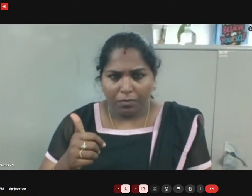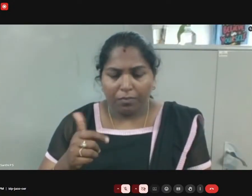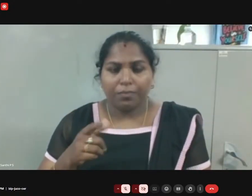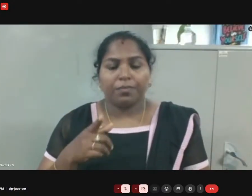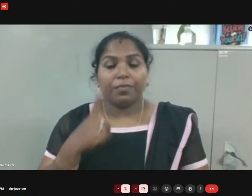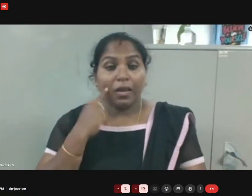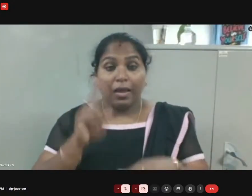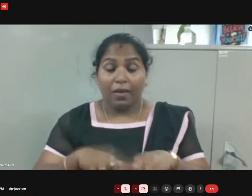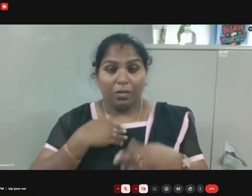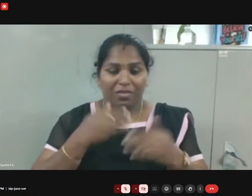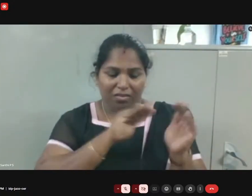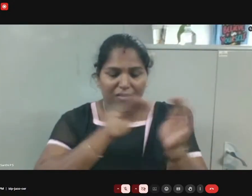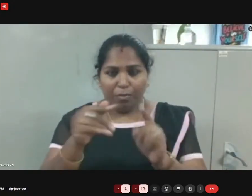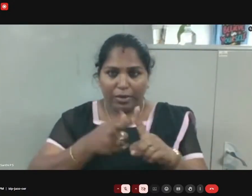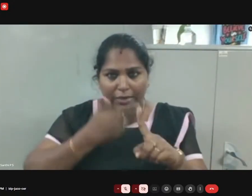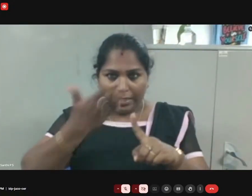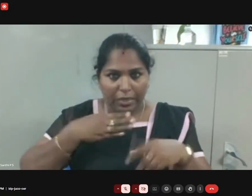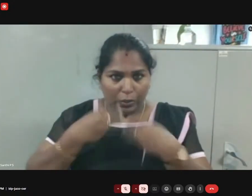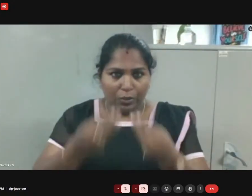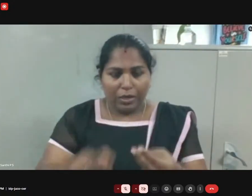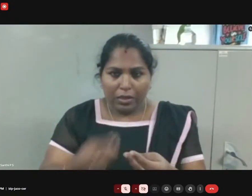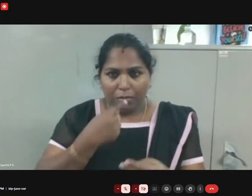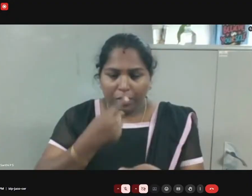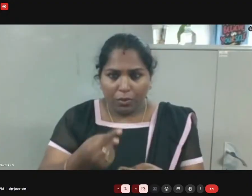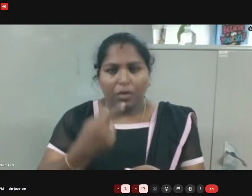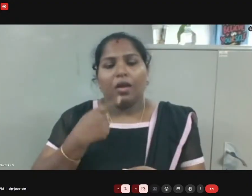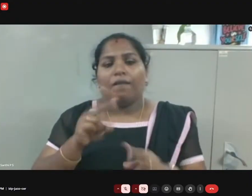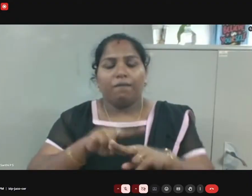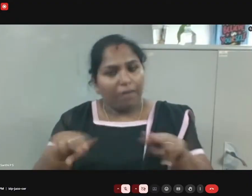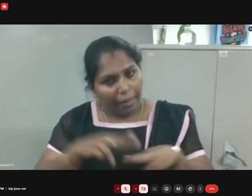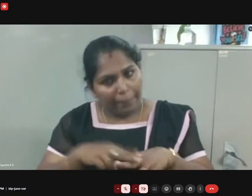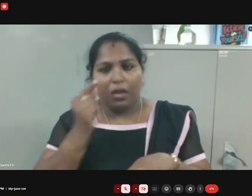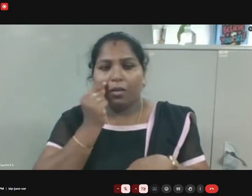അതായത് ഇപ്പൊ നമ്മൾ സപ്പോർട്ടീവ് തെറാപ്പി കൊടുക്കുന്ന കാര്യം പറഞ്ഞു, ഫാമിലിക്കും സിബ്ലിങ്സിനൊക്കെ വേണ്ടിയിട്ട്.